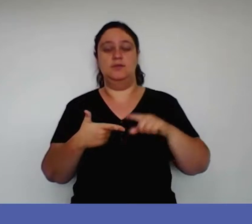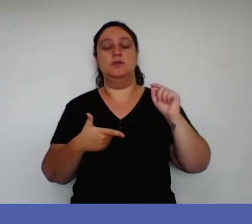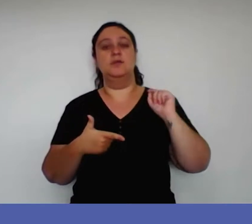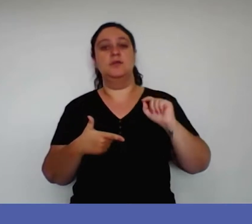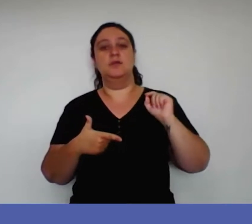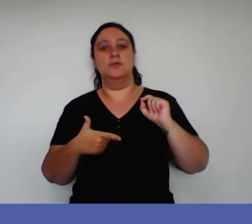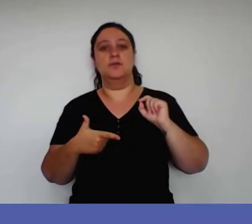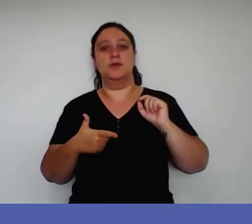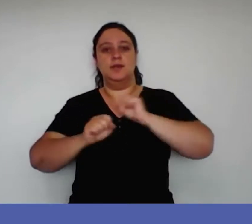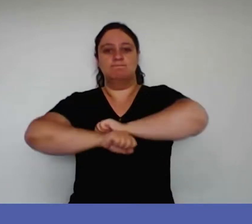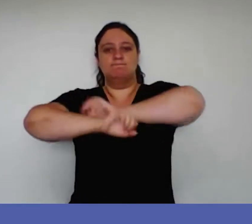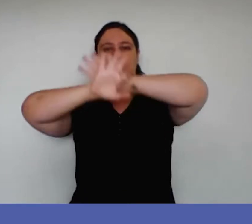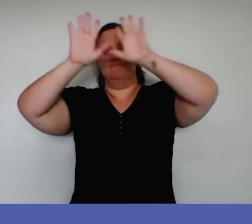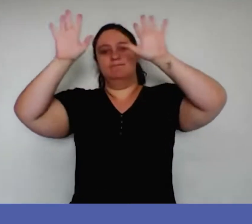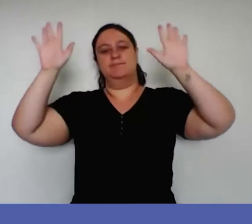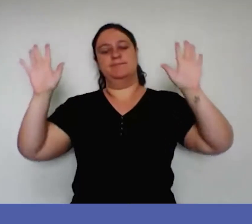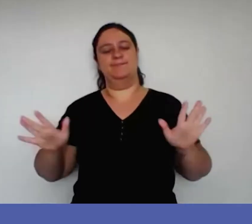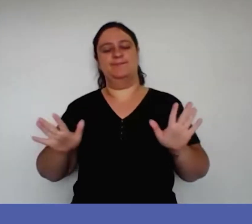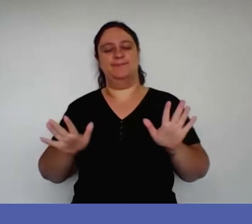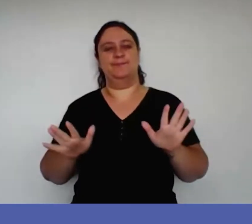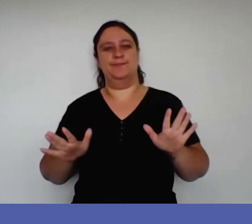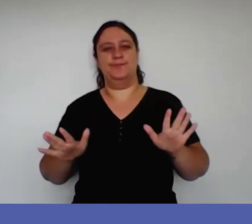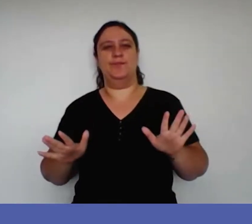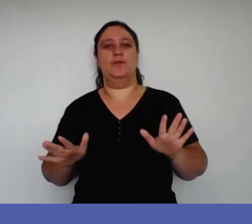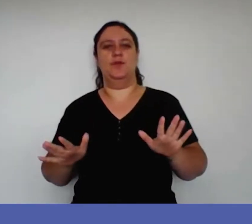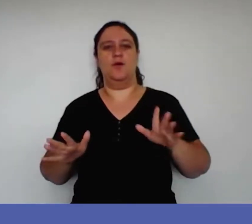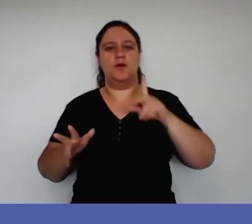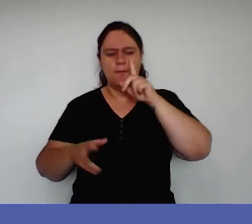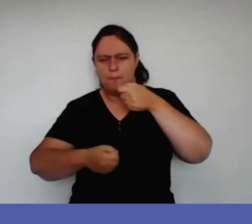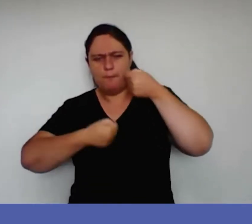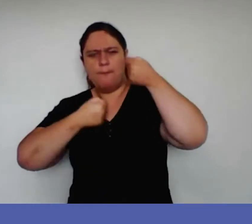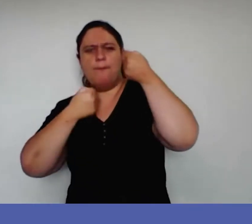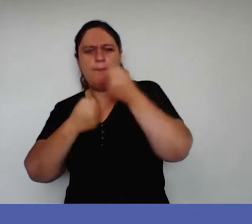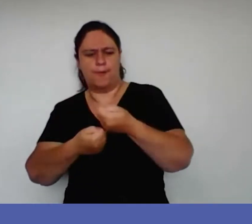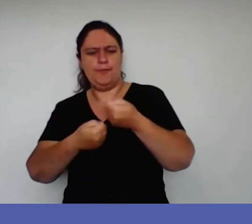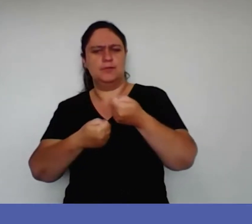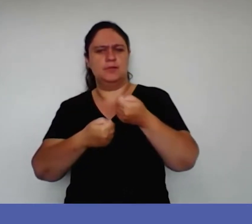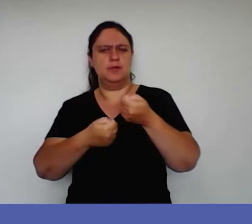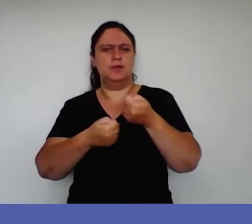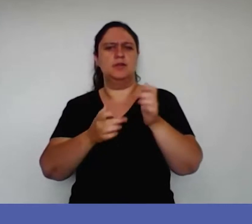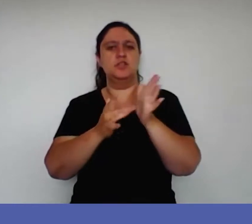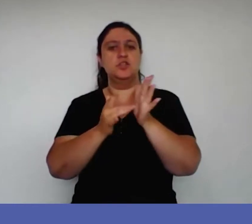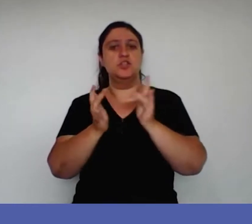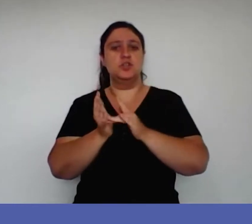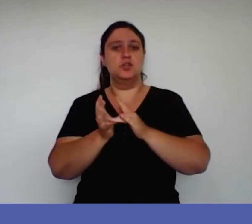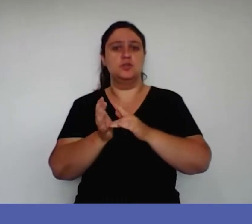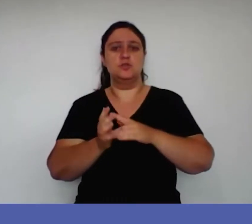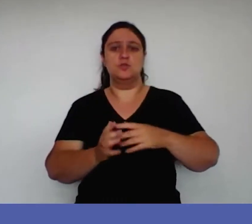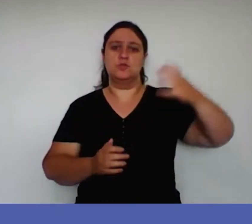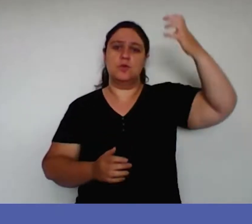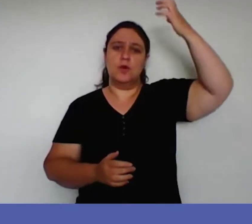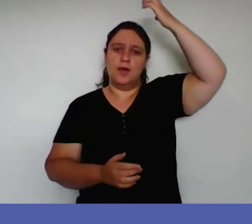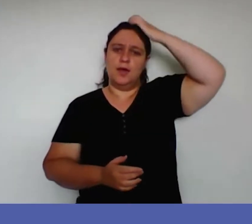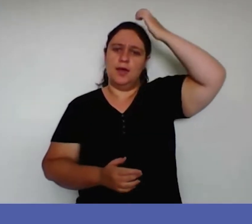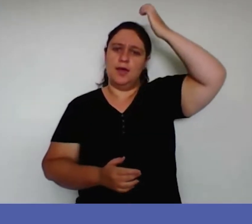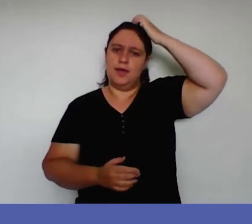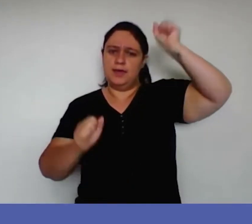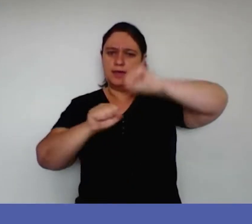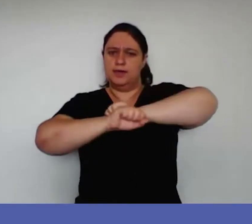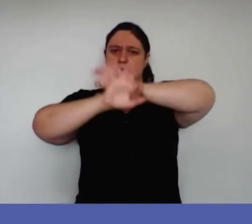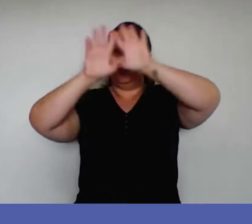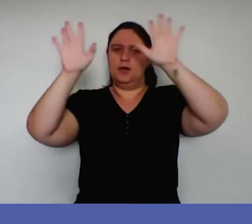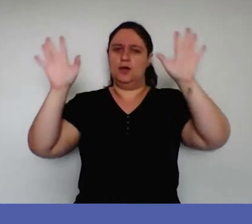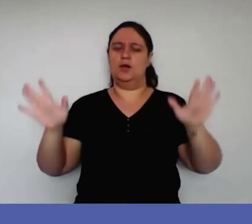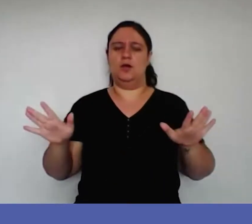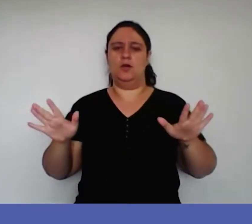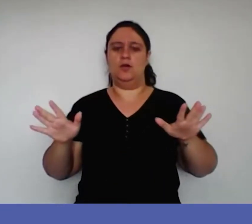glória, ele virá em poder, ele virá como o Rei da Glória para assumir o governo aqui